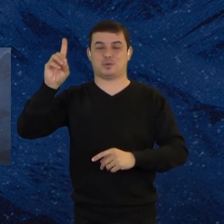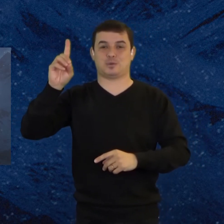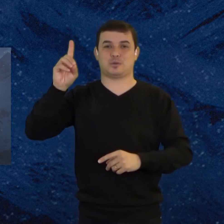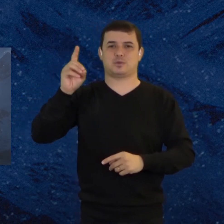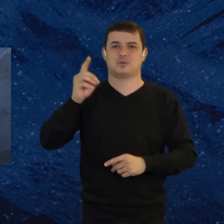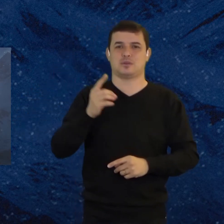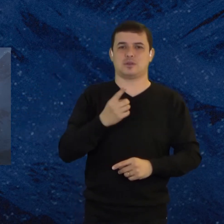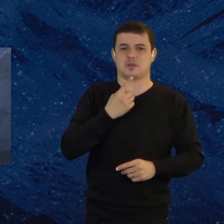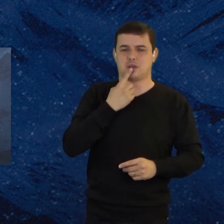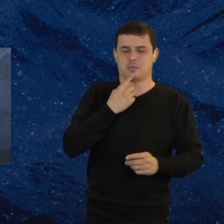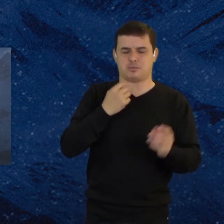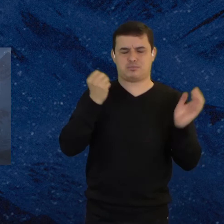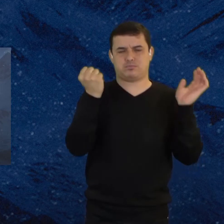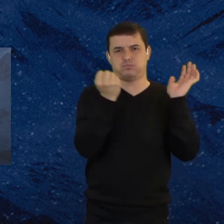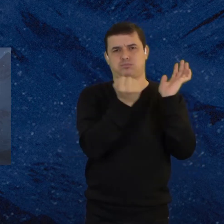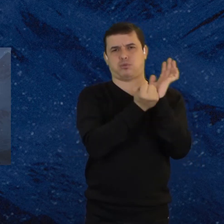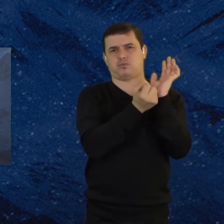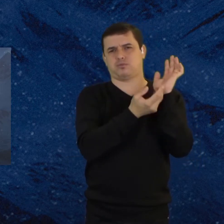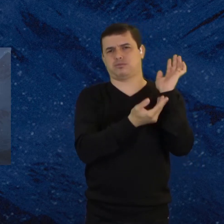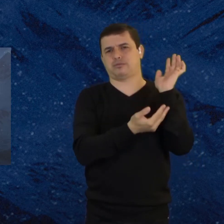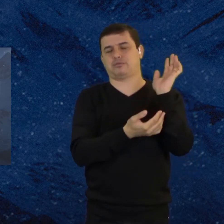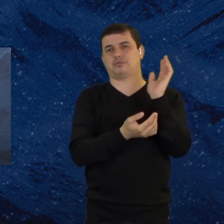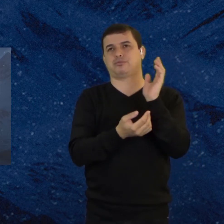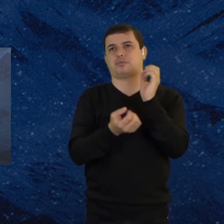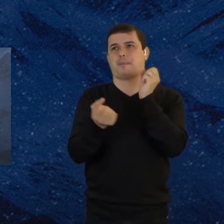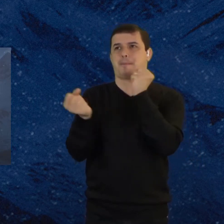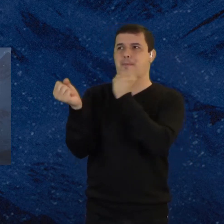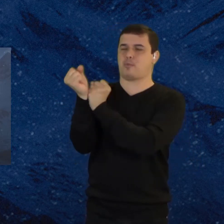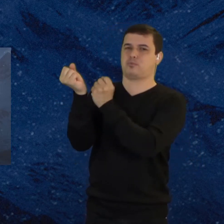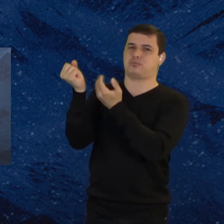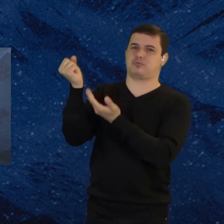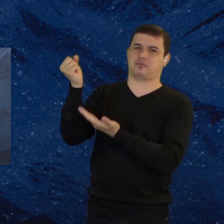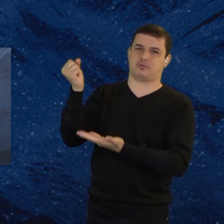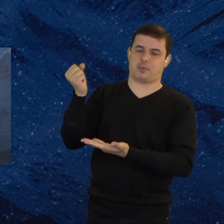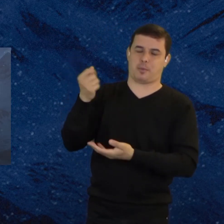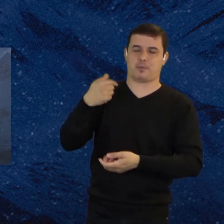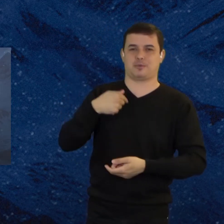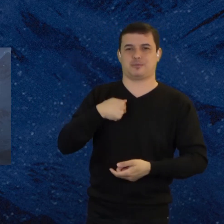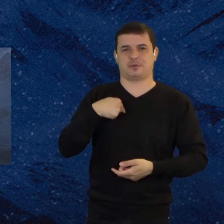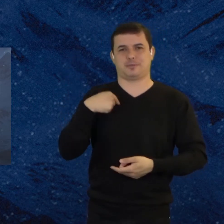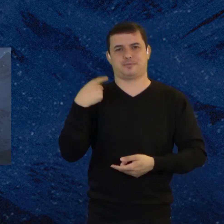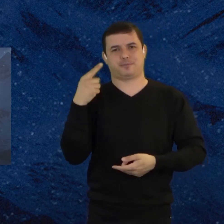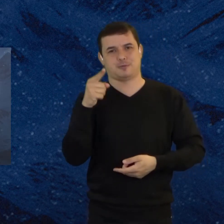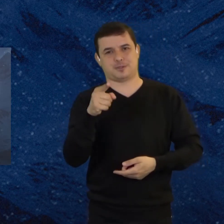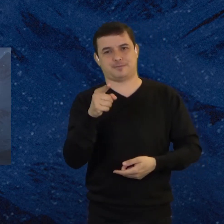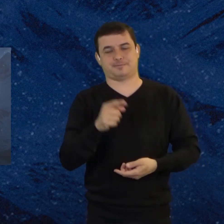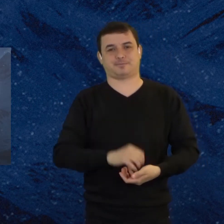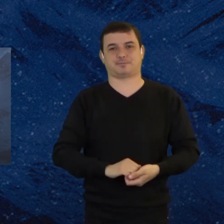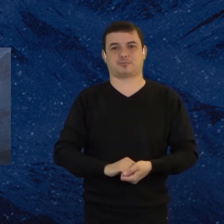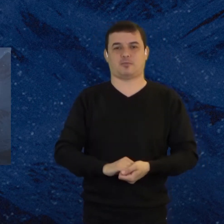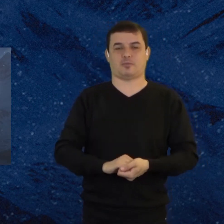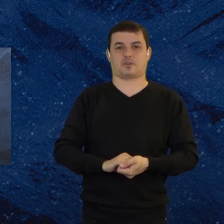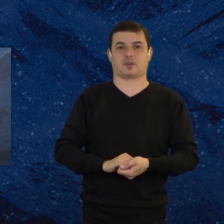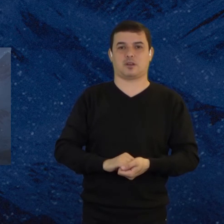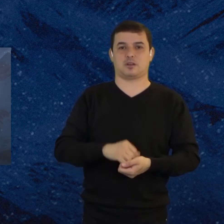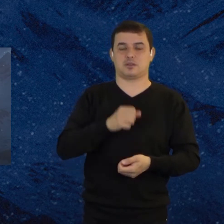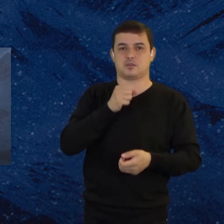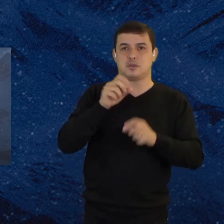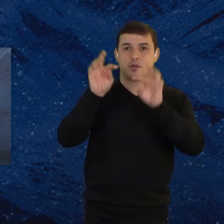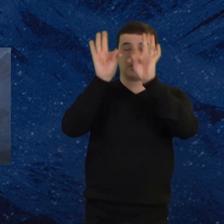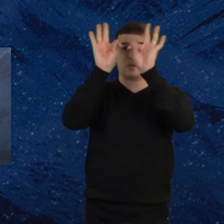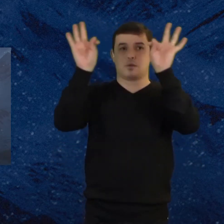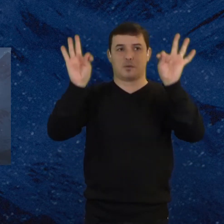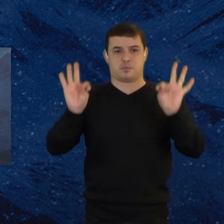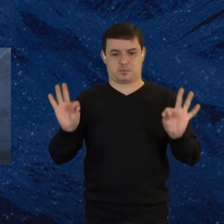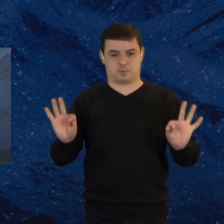eu e você. Mas ele morreu por nós. Ele se deu por nós. Então, lá no Antigo Testamento, na figura do tabernáculo,